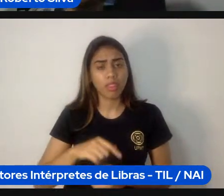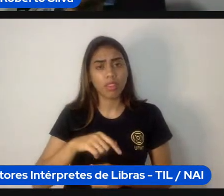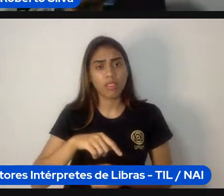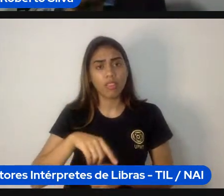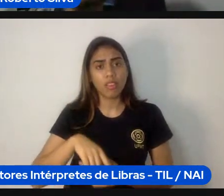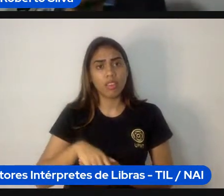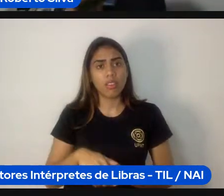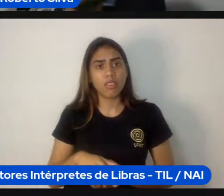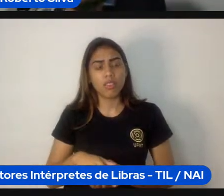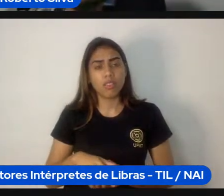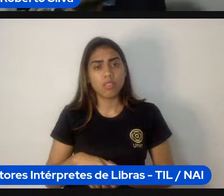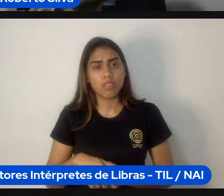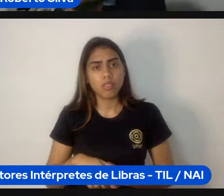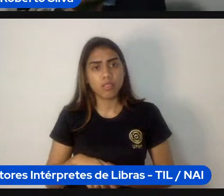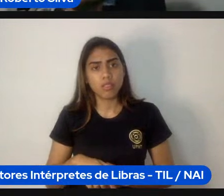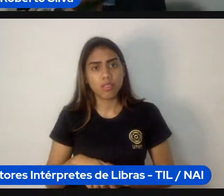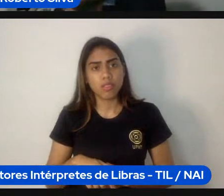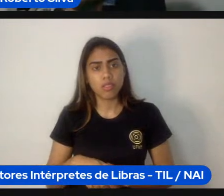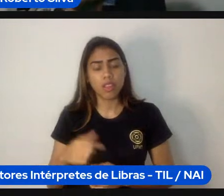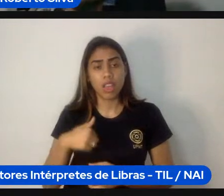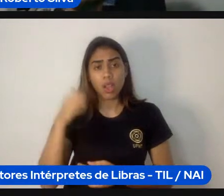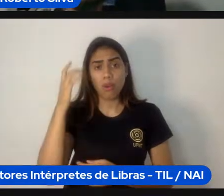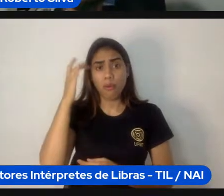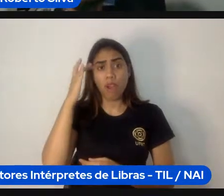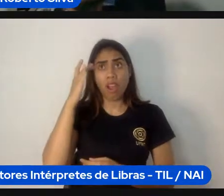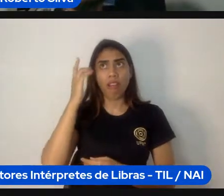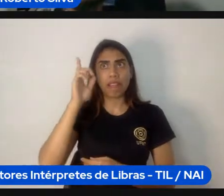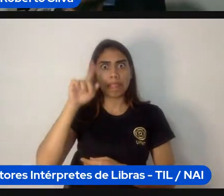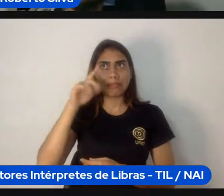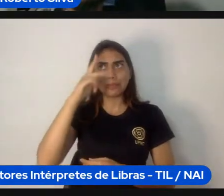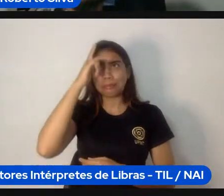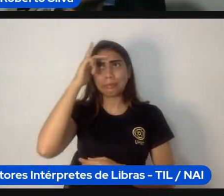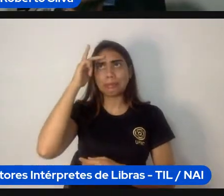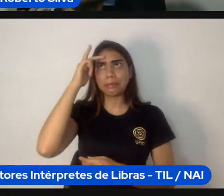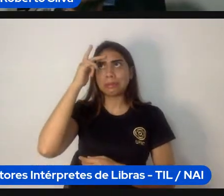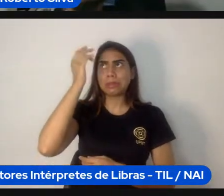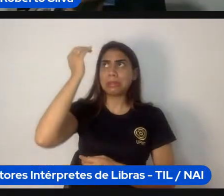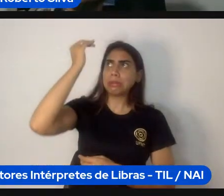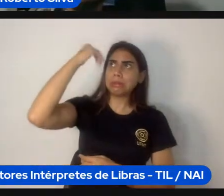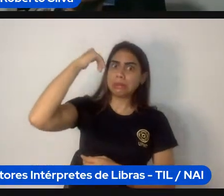acerca da pessoa imaginária, acerca da pessoa com deficiência.